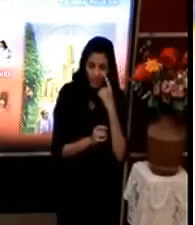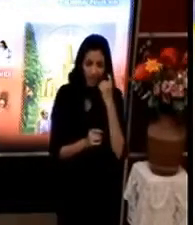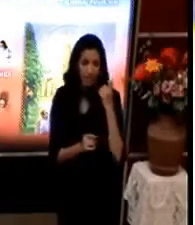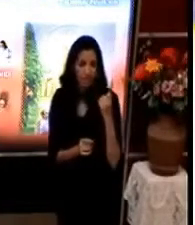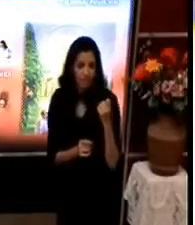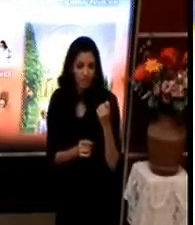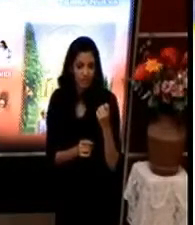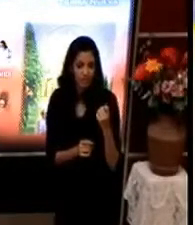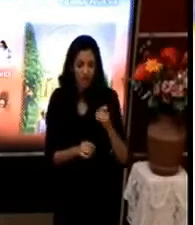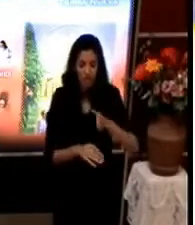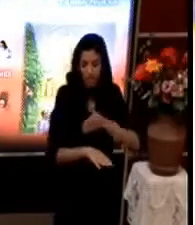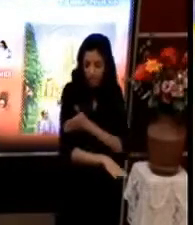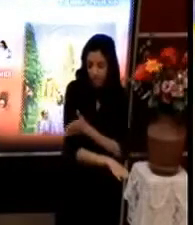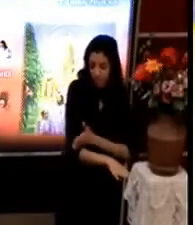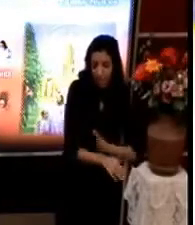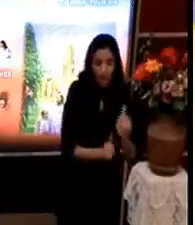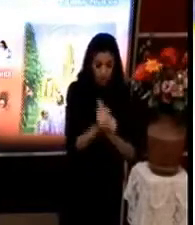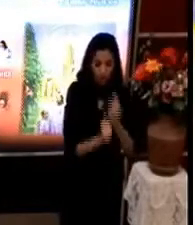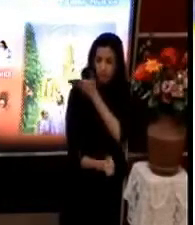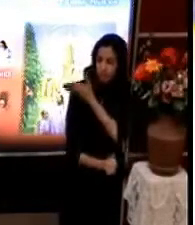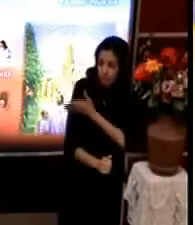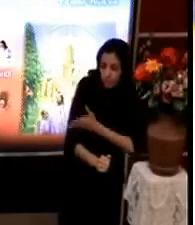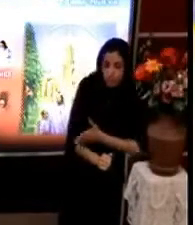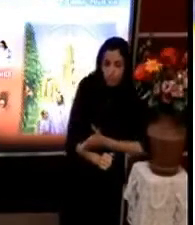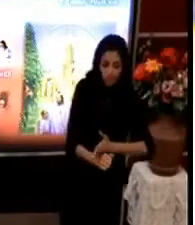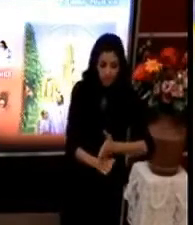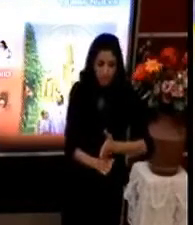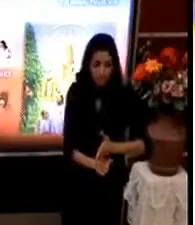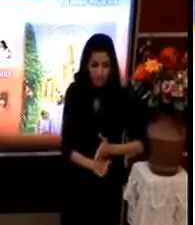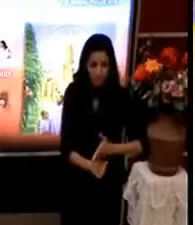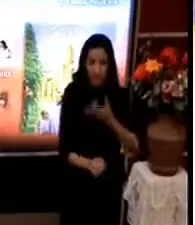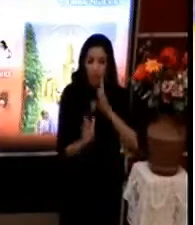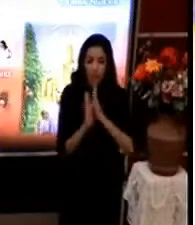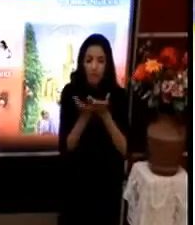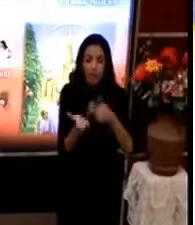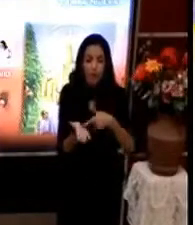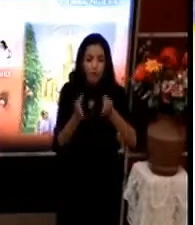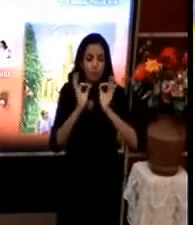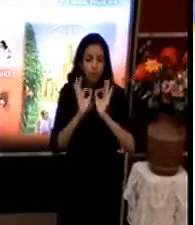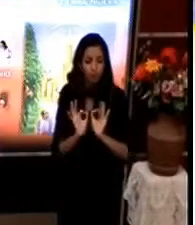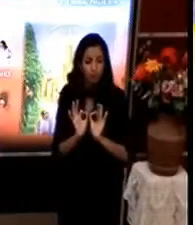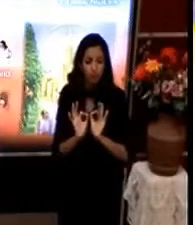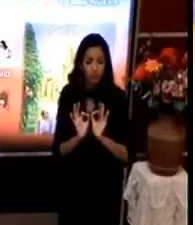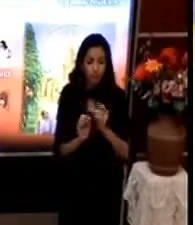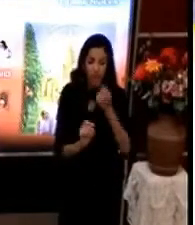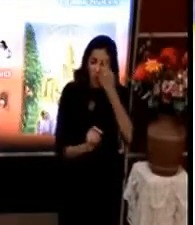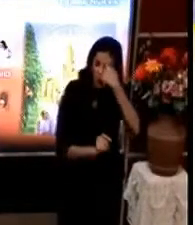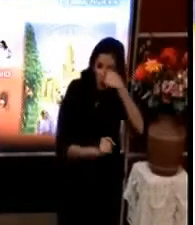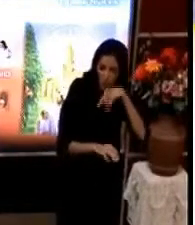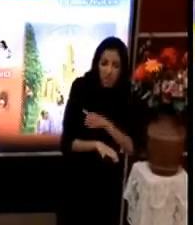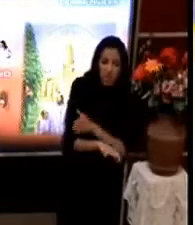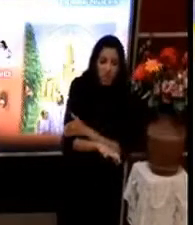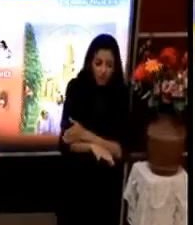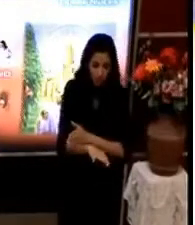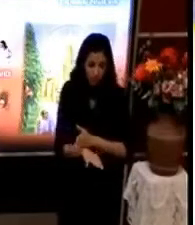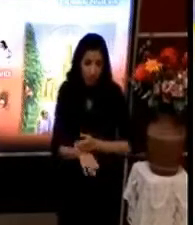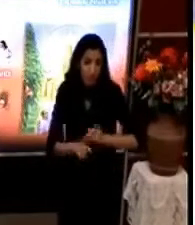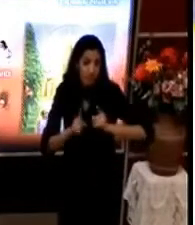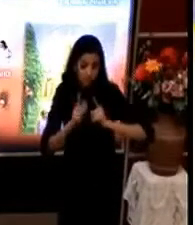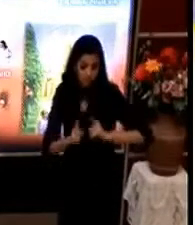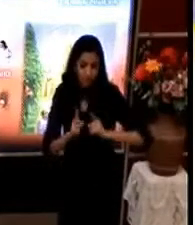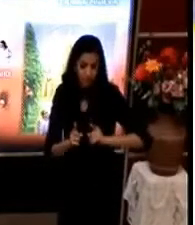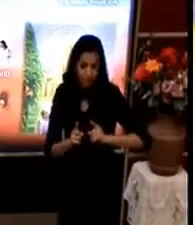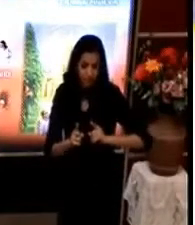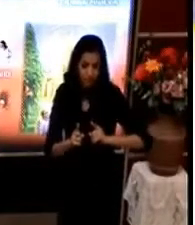cumpliera, hermanos. Y se va a cumplir al fin del tiempo en nosotros si de veras amamos al